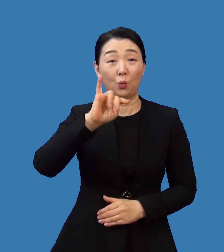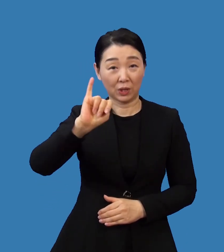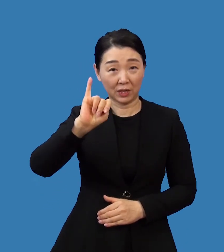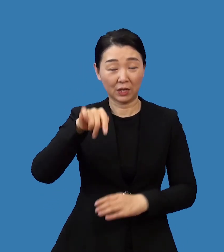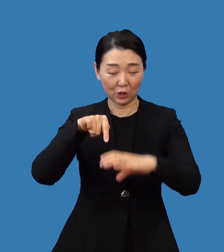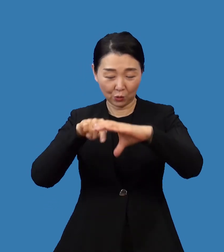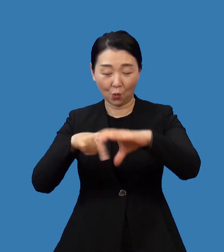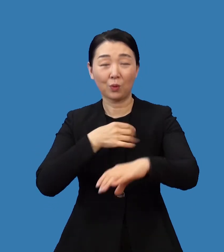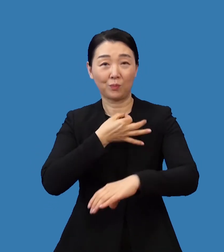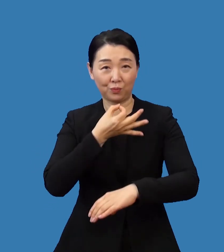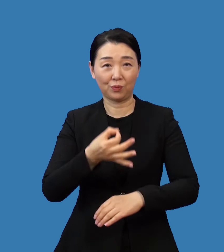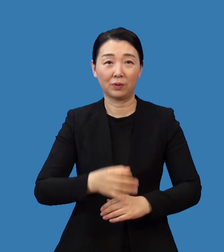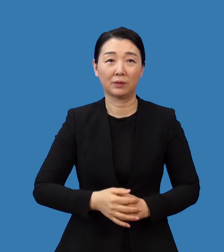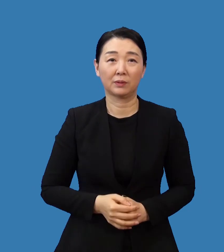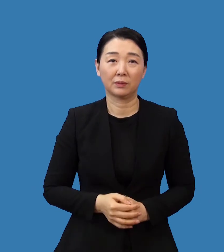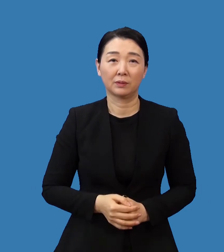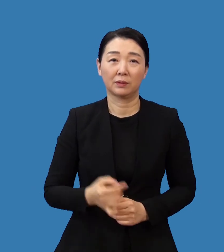동굴.